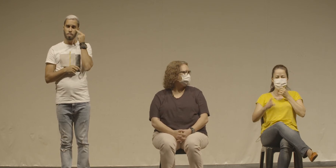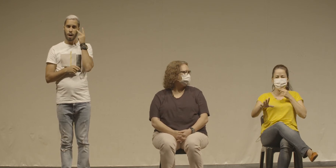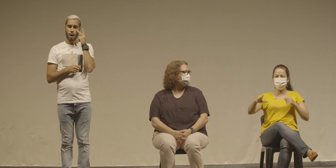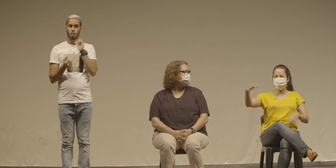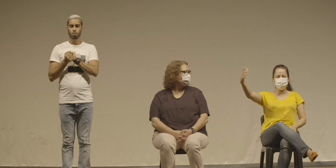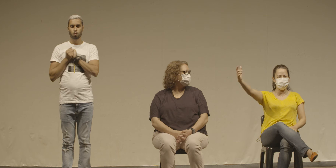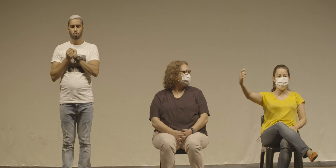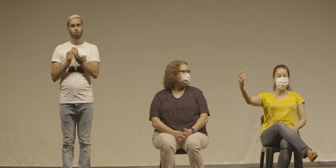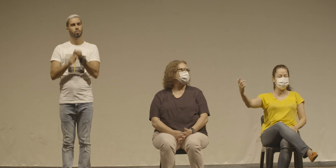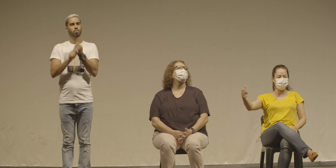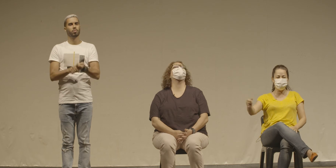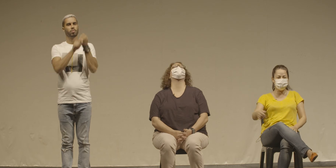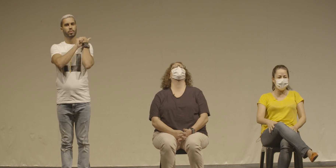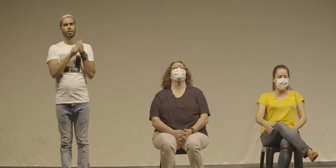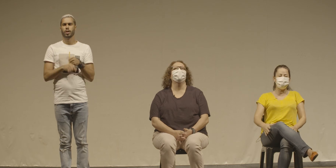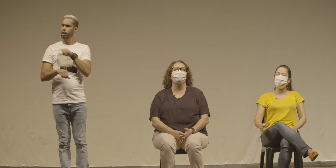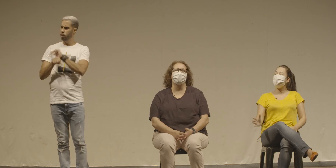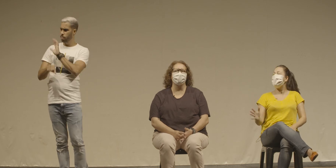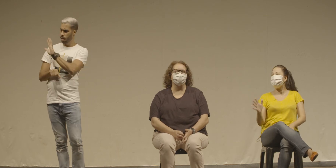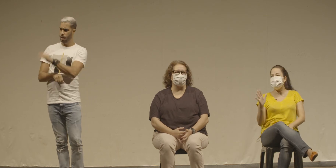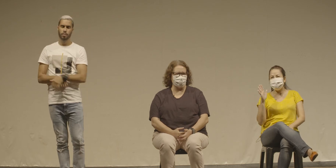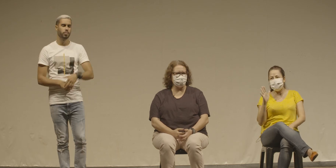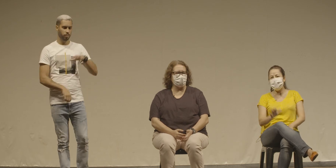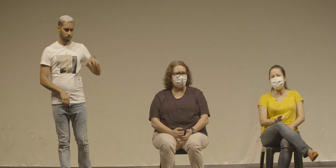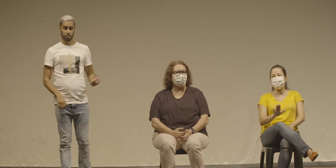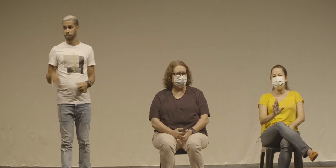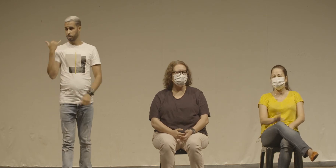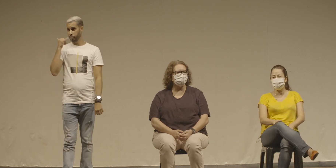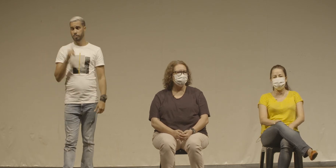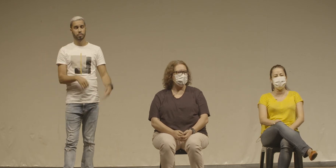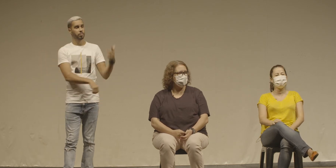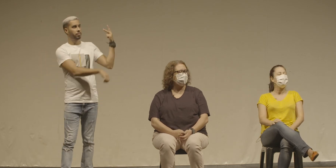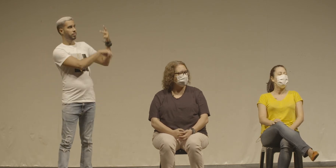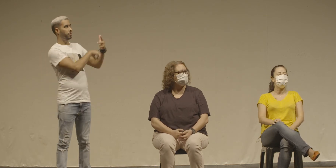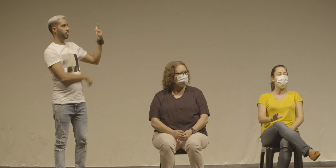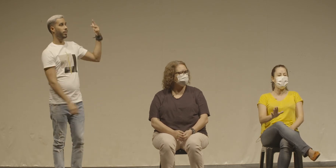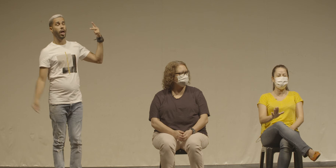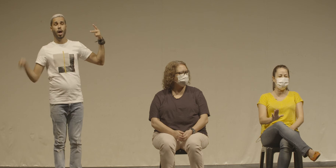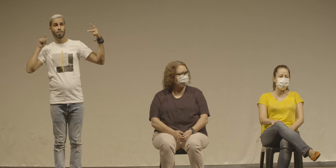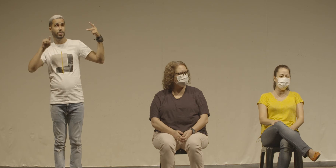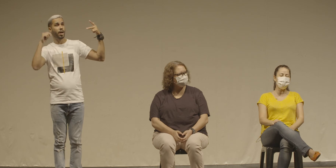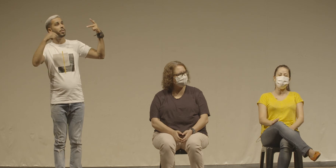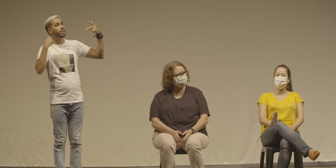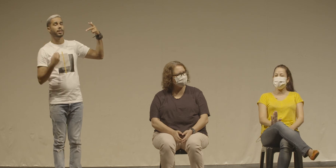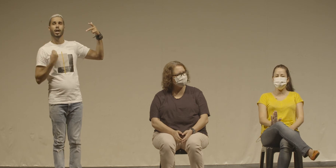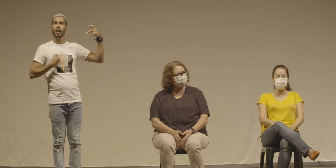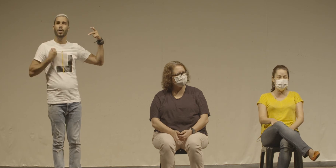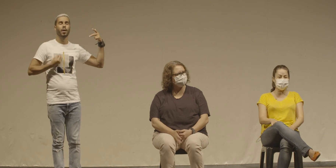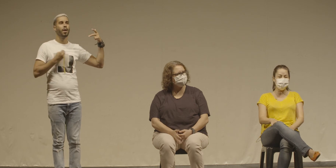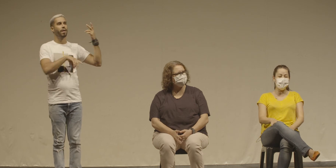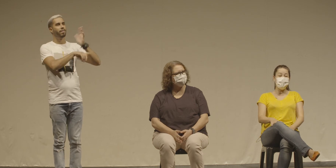Não, peraí. Pegou o celular, fez um vídeo, falou, olha, você tem que estar no filme maravilhoso, vai contar a história